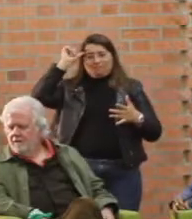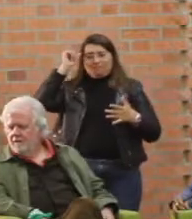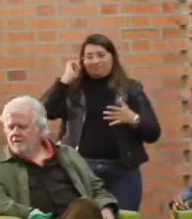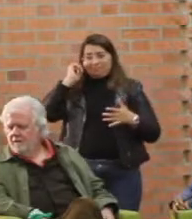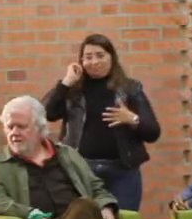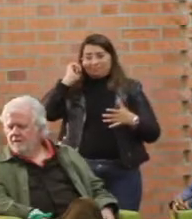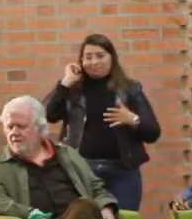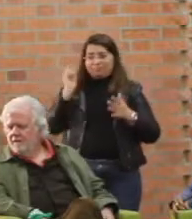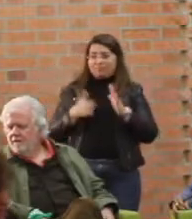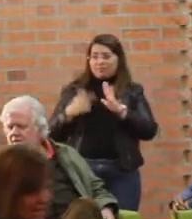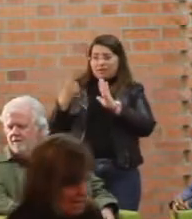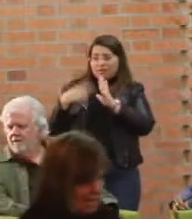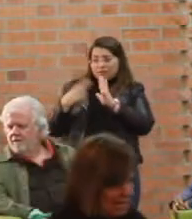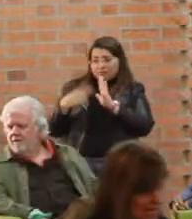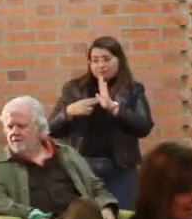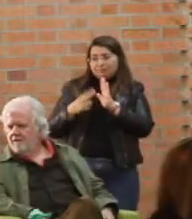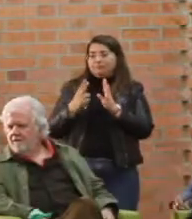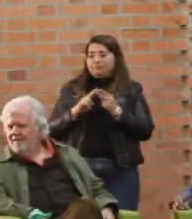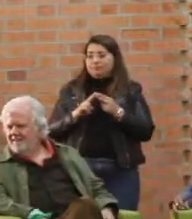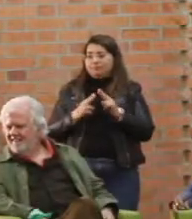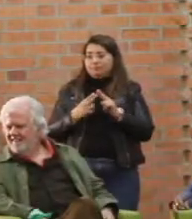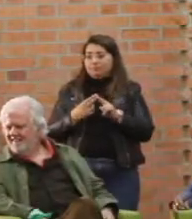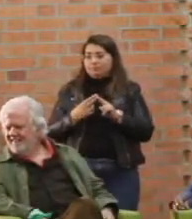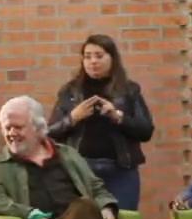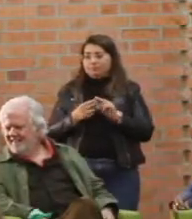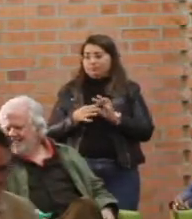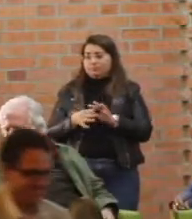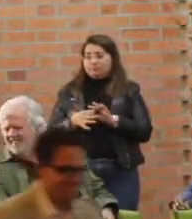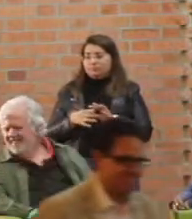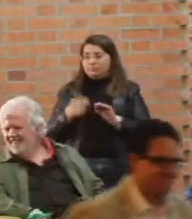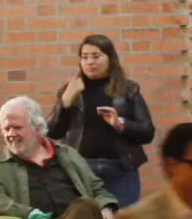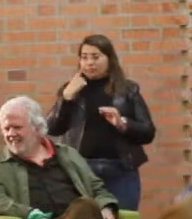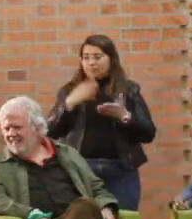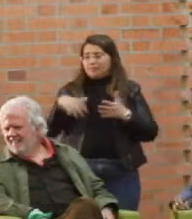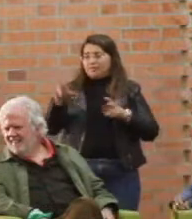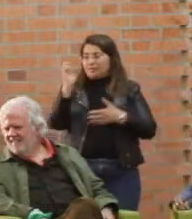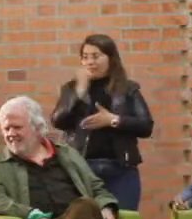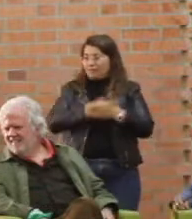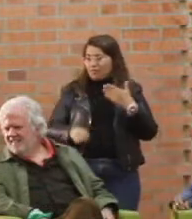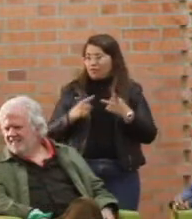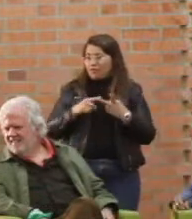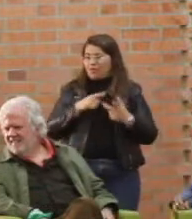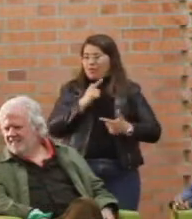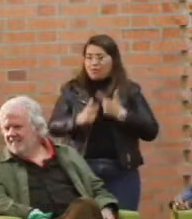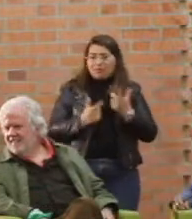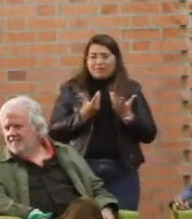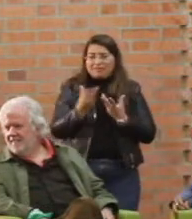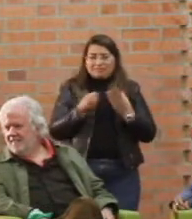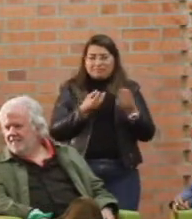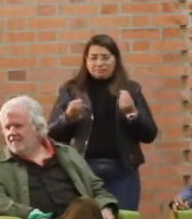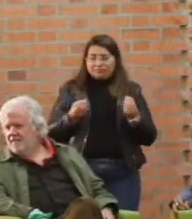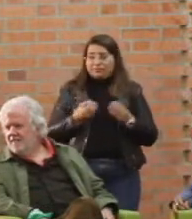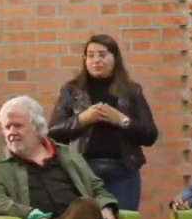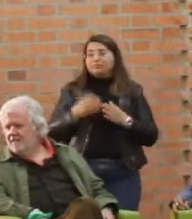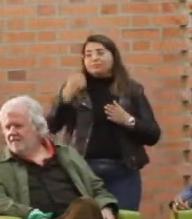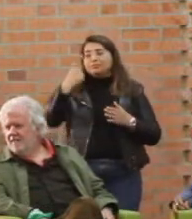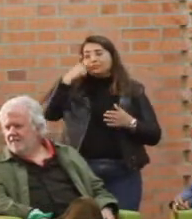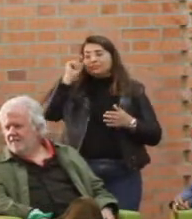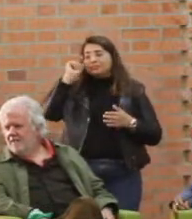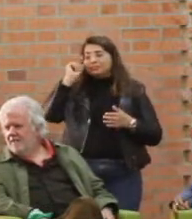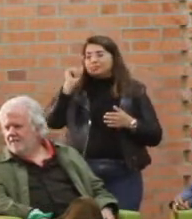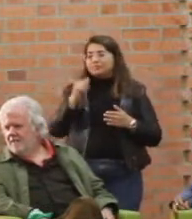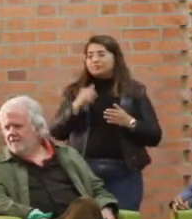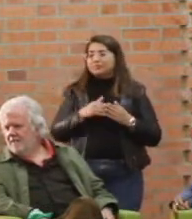publicado además tiene notas mías adentro sobre el aborto de la etiqueta de la lerner y recuerdo que fue